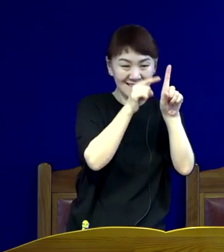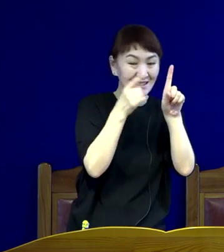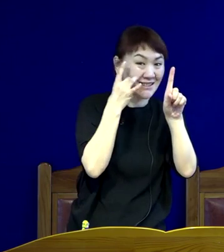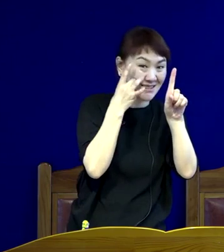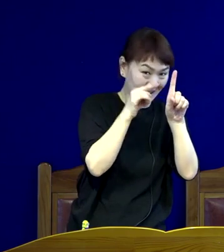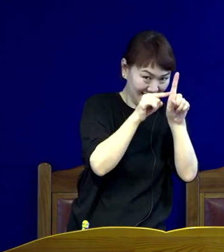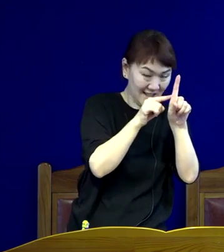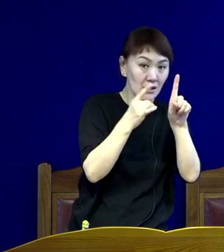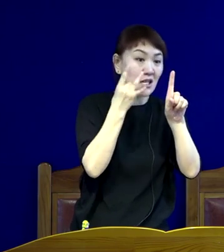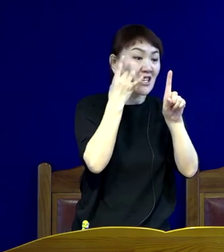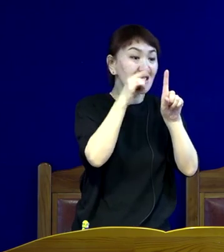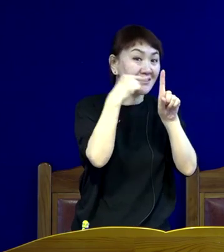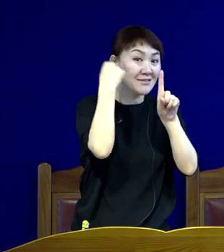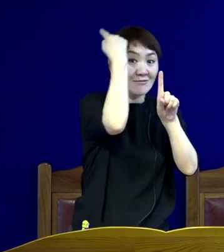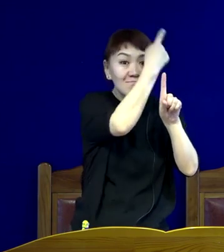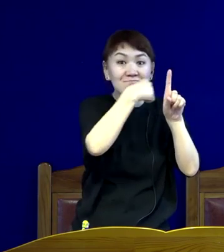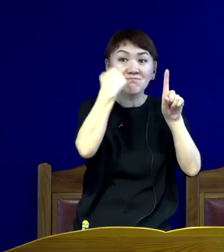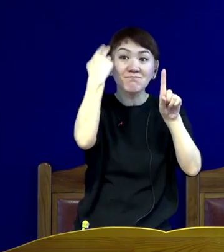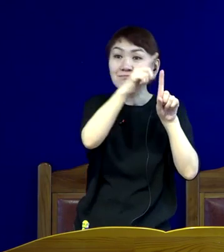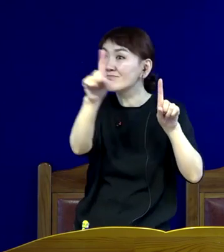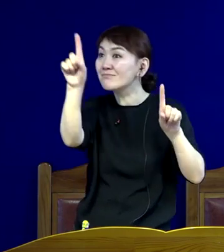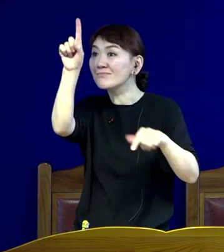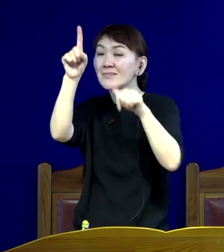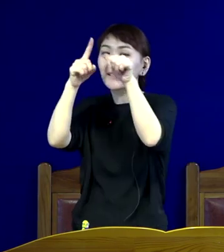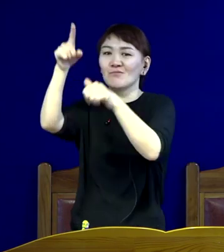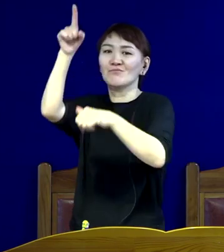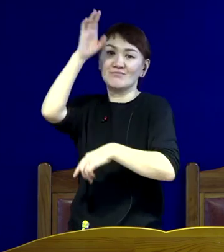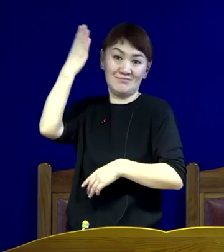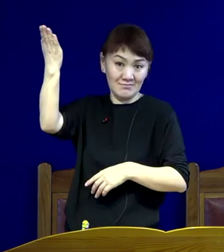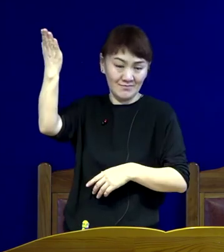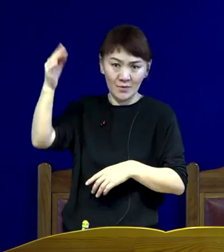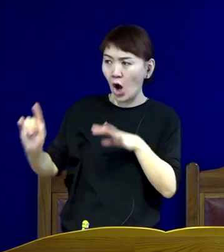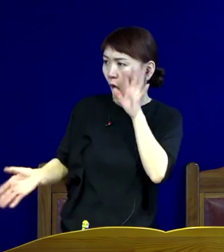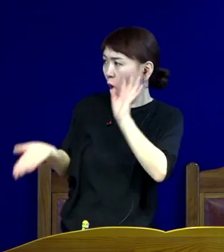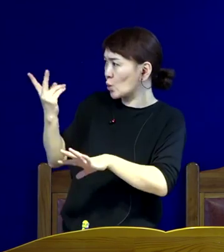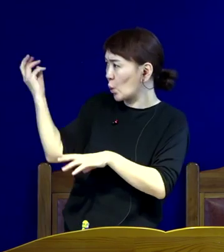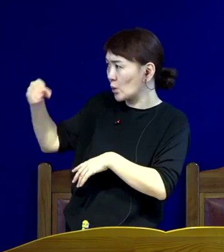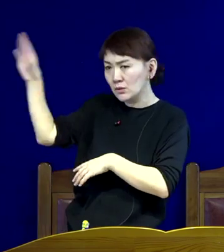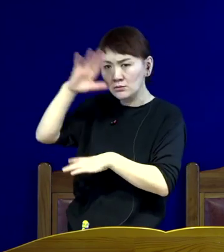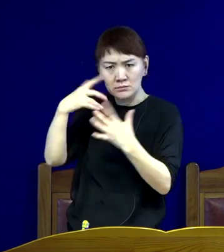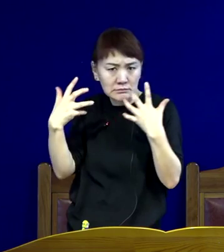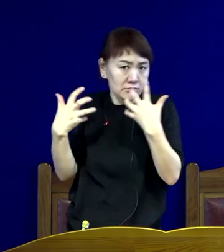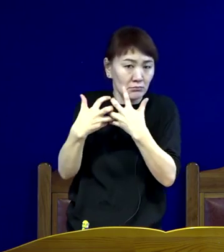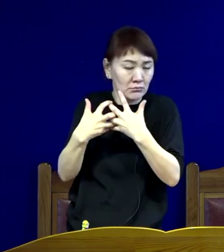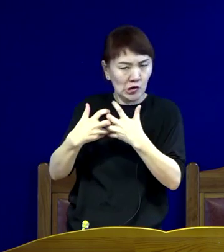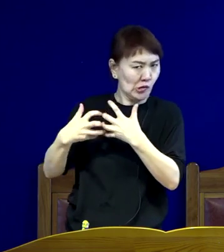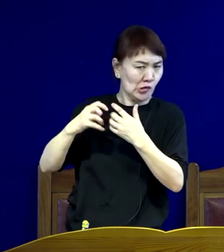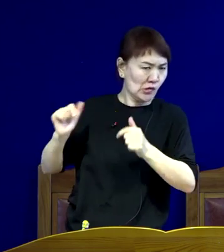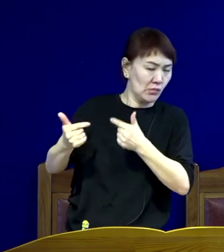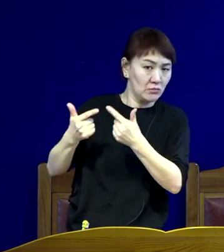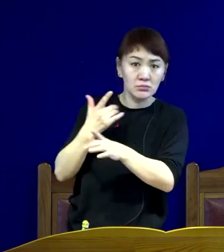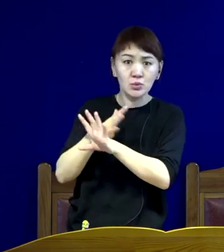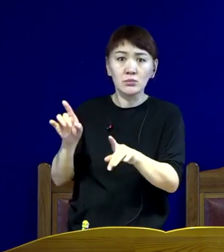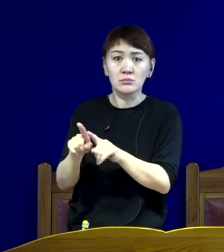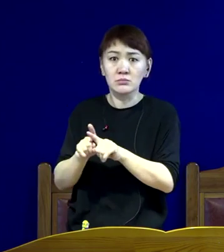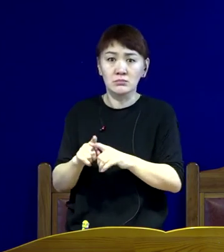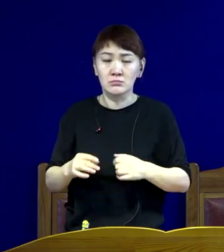марсимибида. Энэ бол одоо орчин үеийн нийгэмд их сайн зогцож нийлэхгүй. Яагаад гэвэл эрэгтэй эмэгтэй хүний тэгш